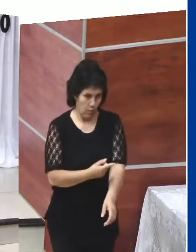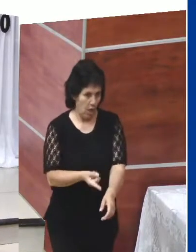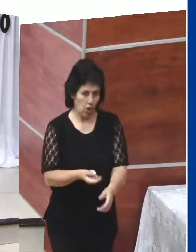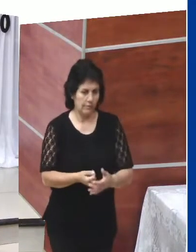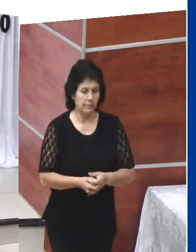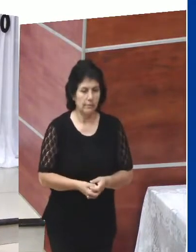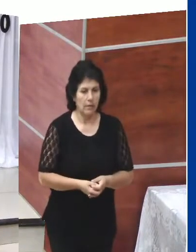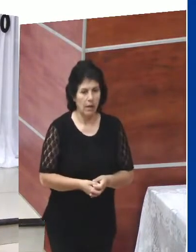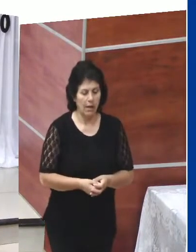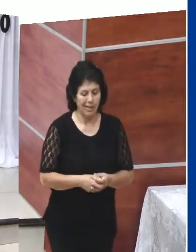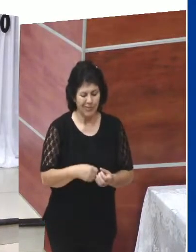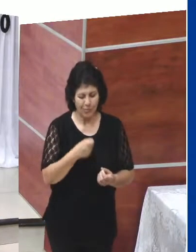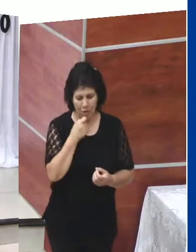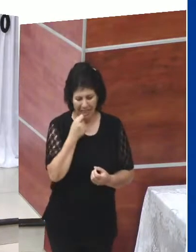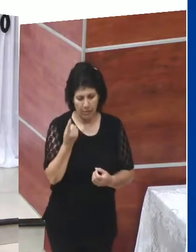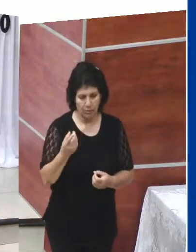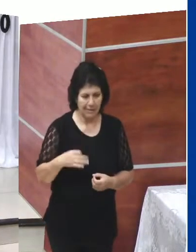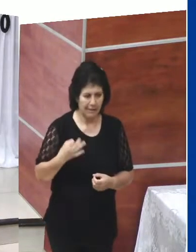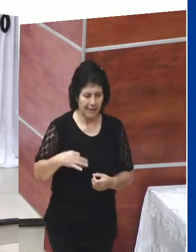que no nos edifican,